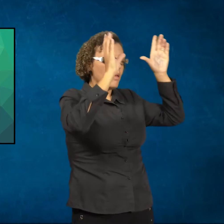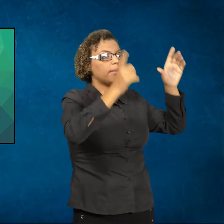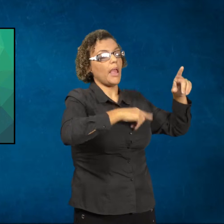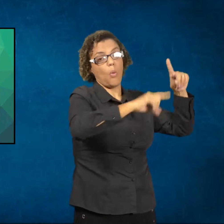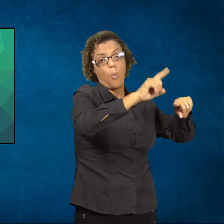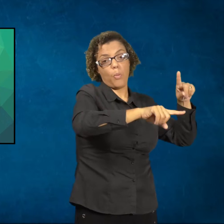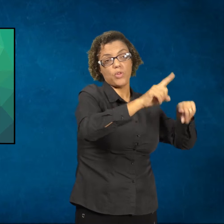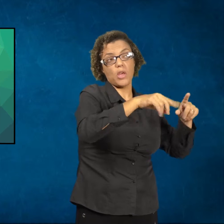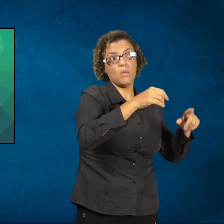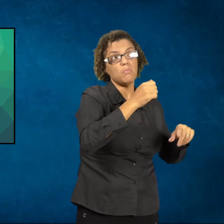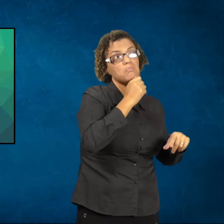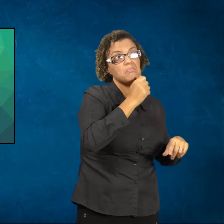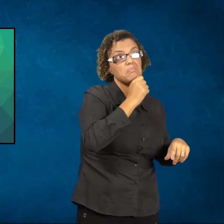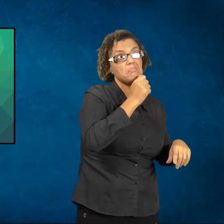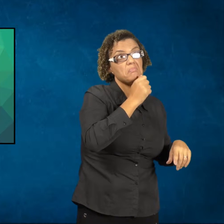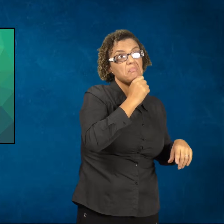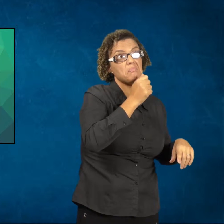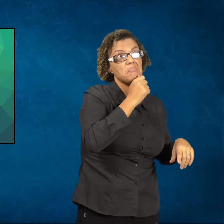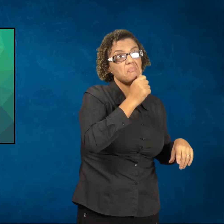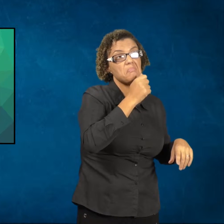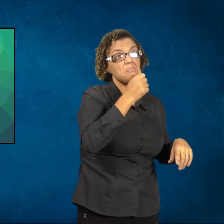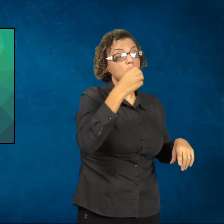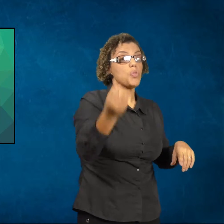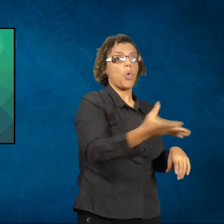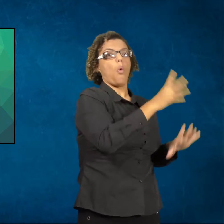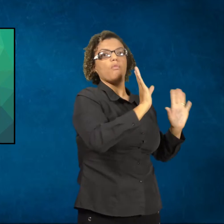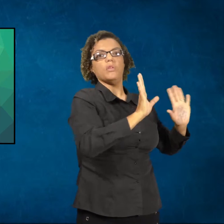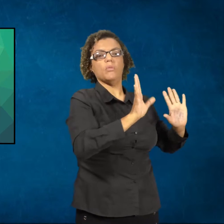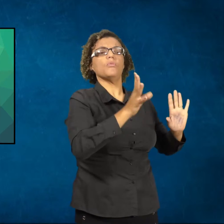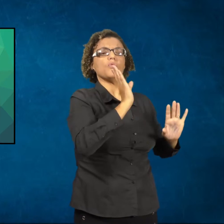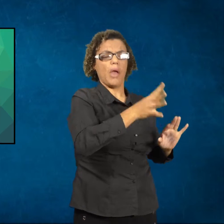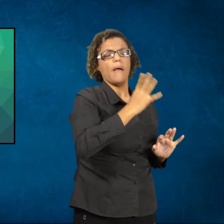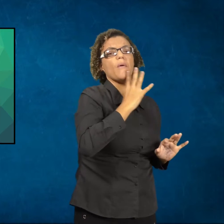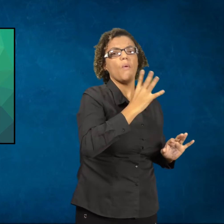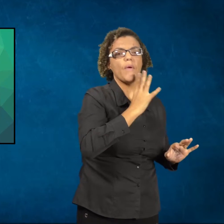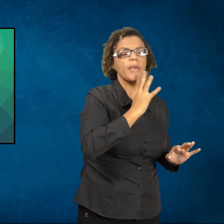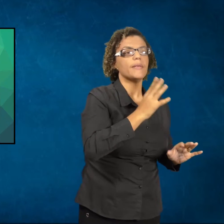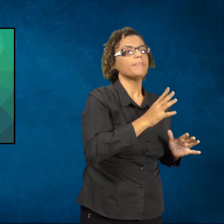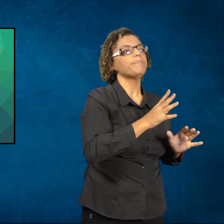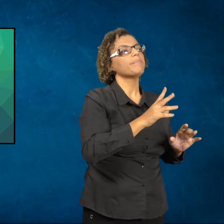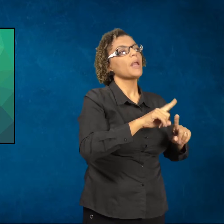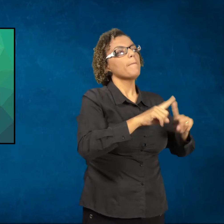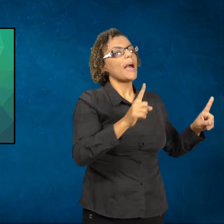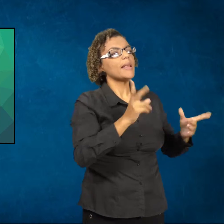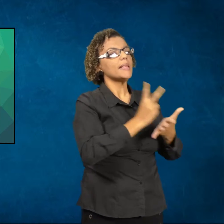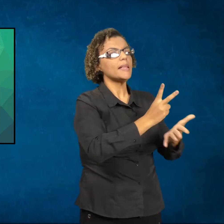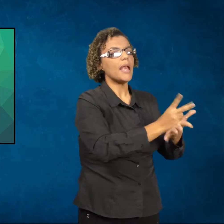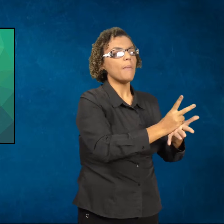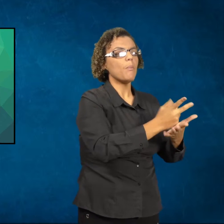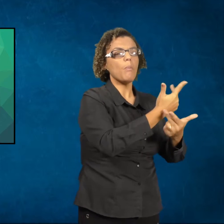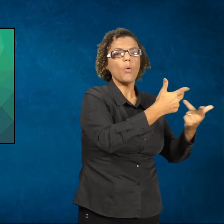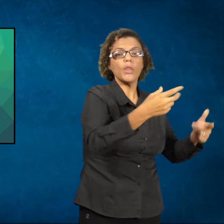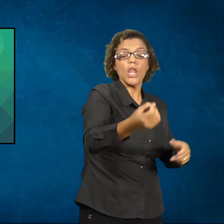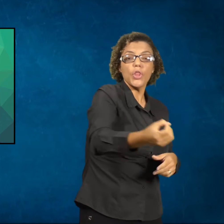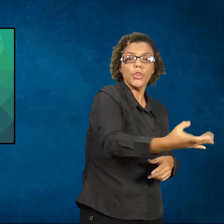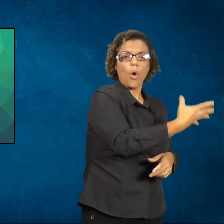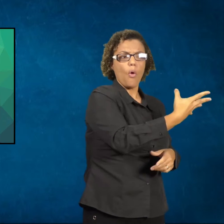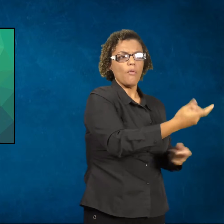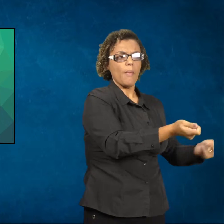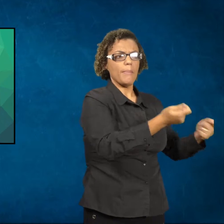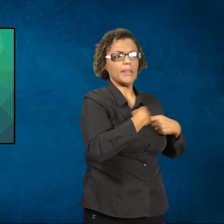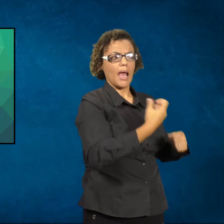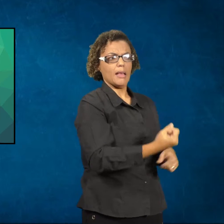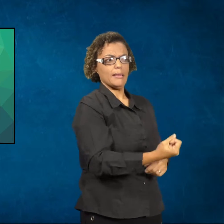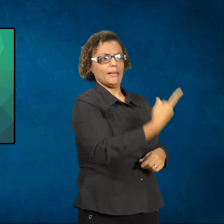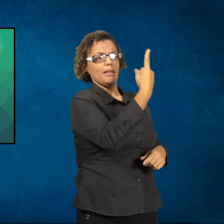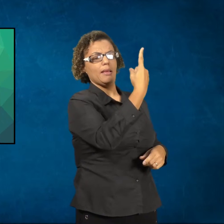trazem novidade. Toda vez que algo que você assimila te traz uma estranheza, se você faz uma previsão